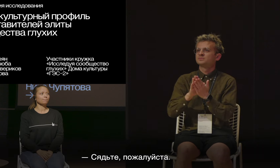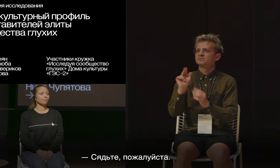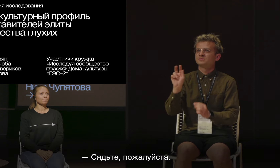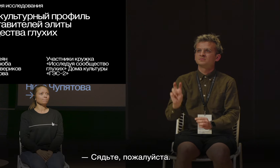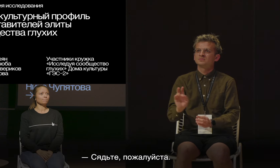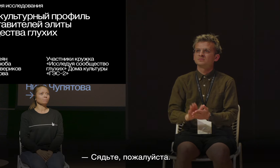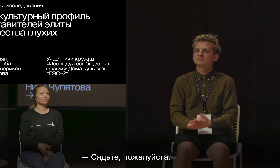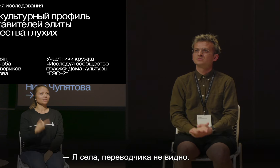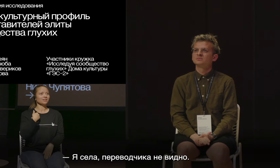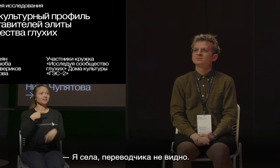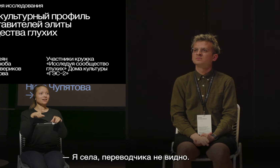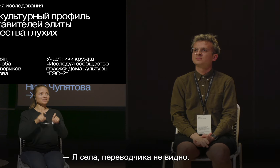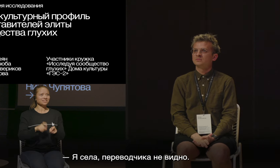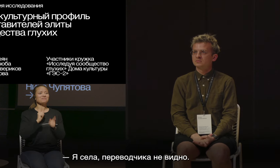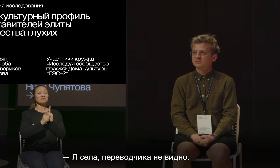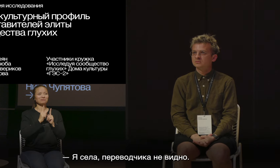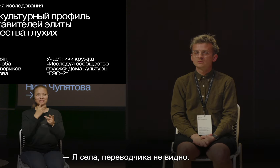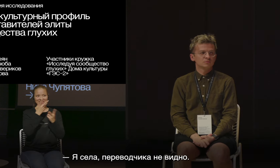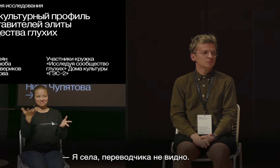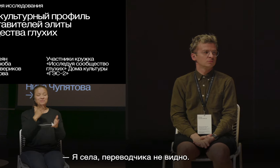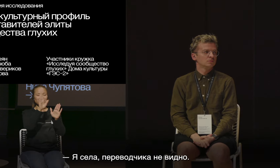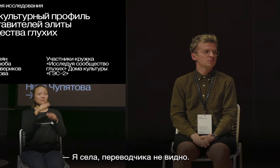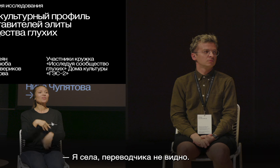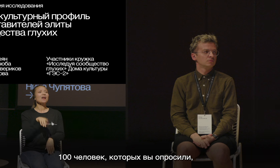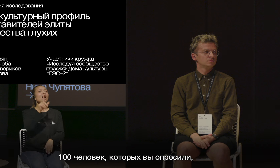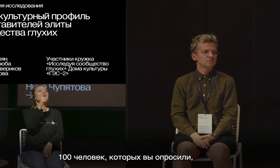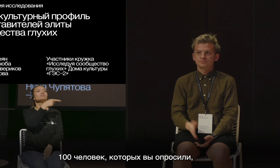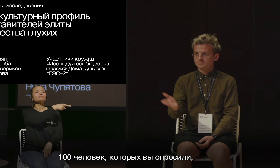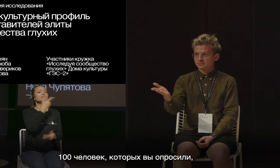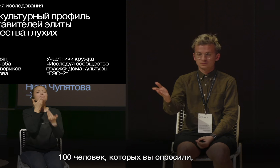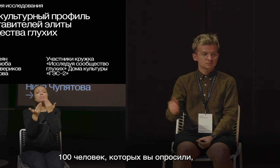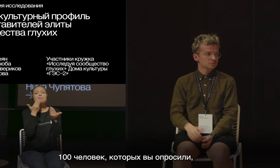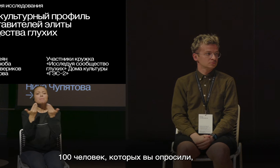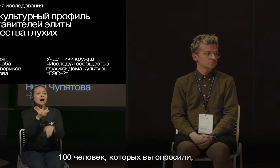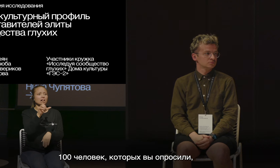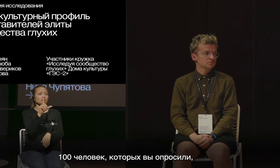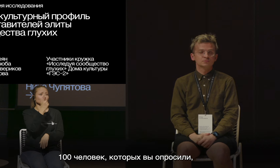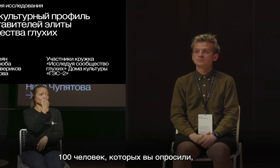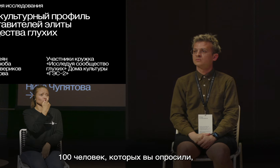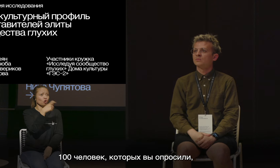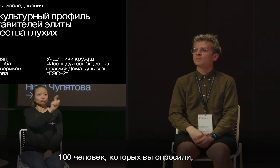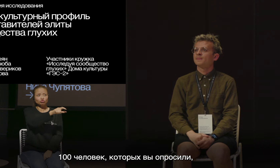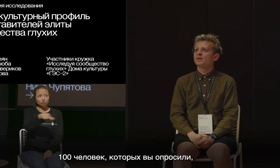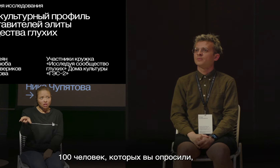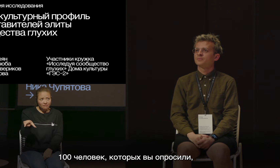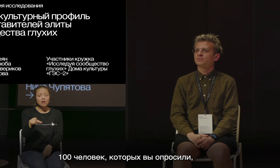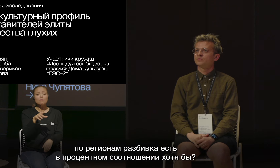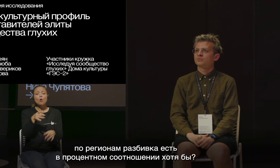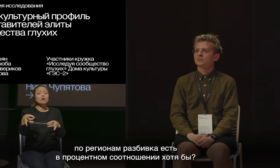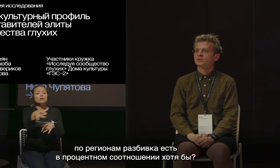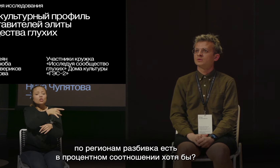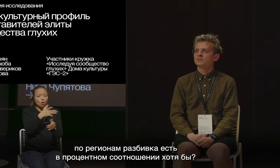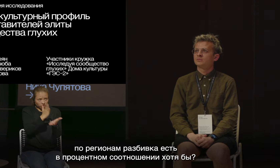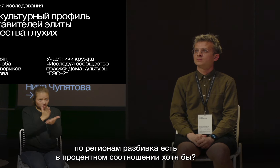Я села, переводчика не видно. 100 человек, которые вы опросили, по регионам, да, разбивка, да, есть, да, в процентном